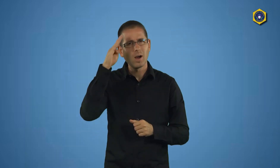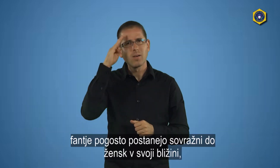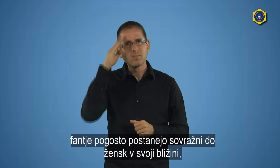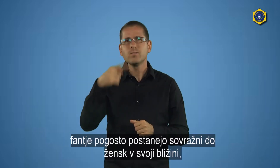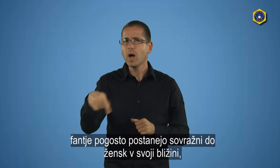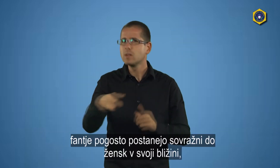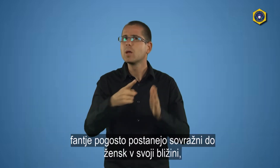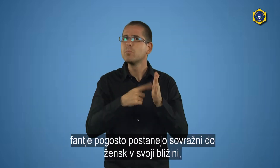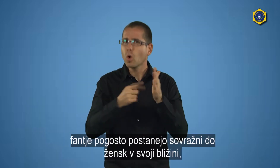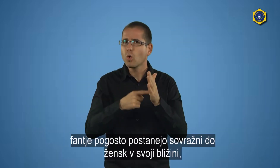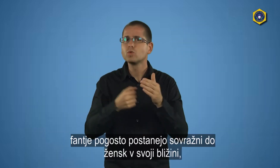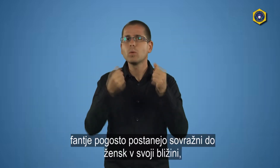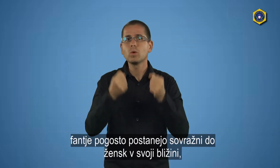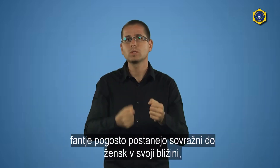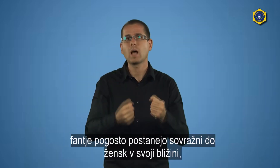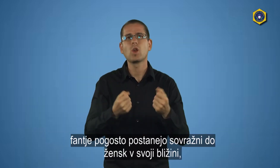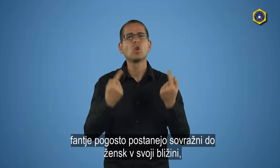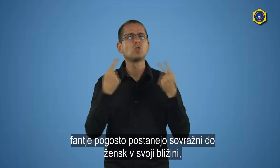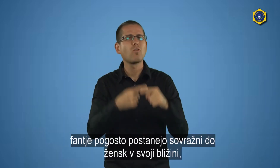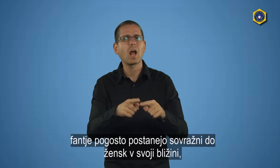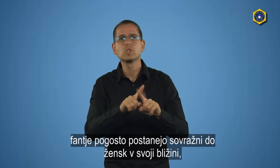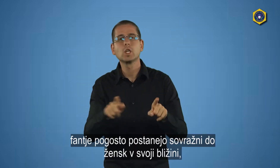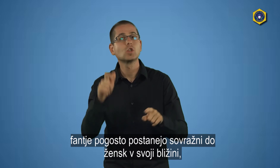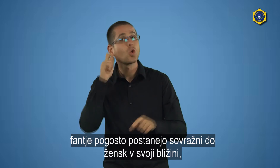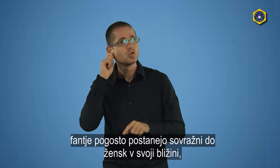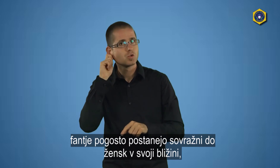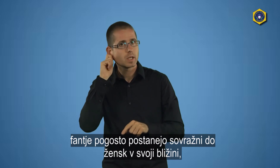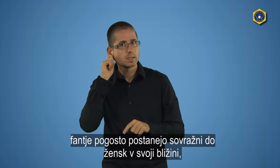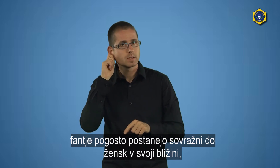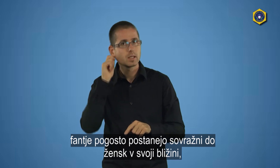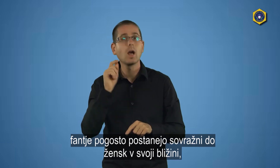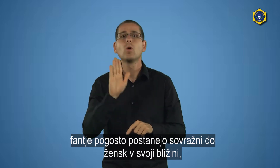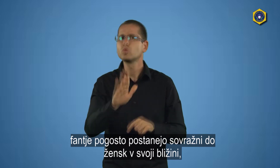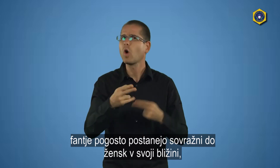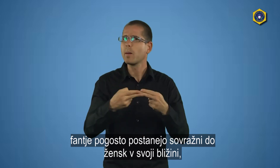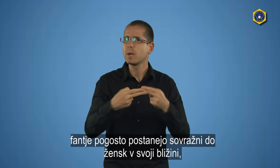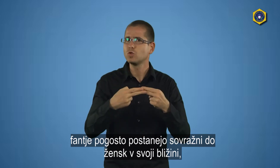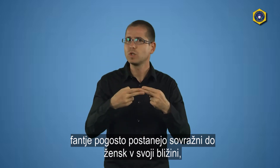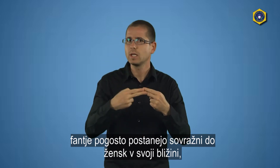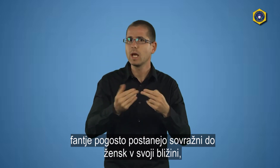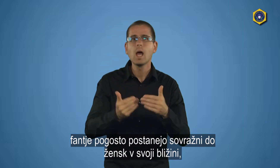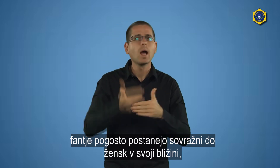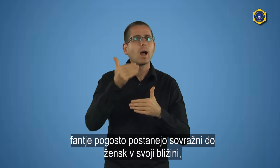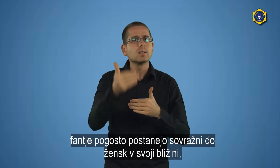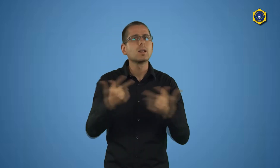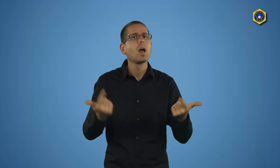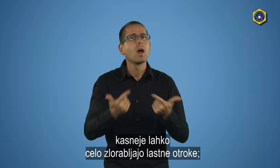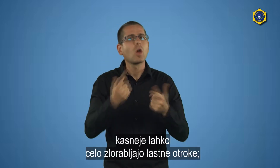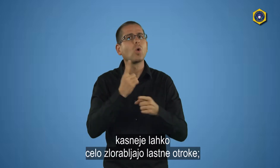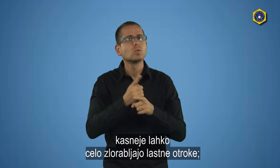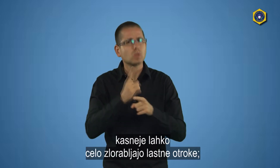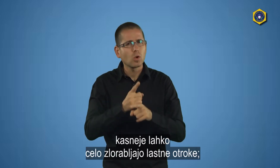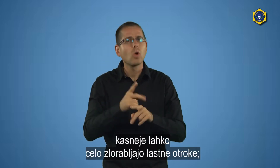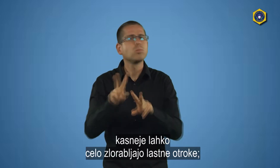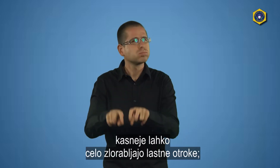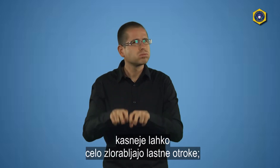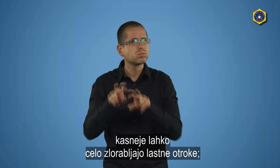Fantje pogosto postanejo sovražni do žensk v svoji bližini, kasneje lahko celo zlorabljajo lastne otroke.